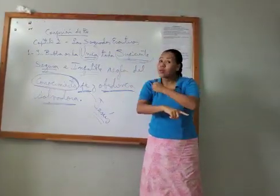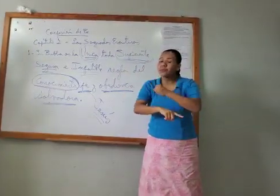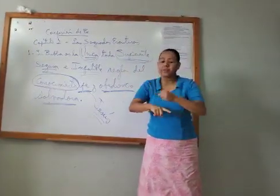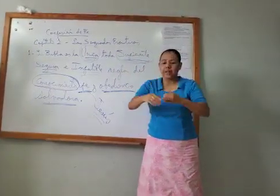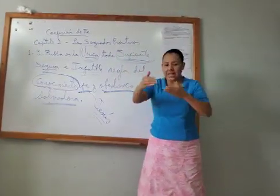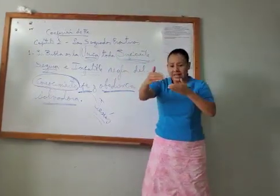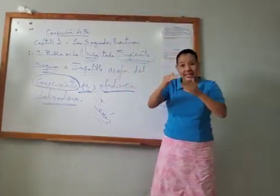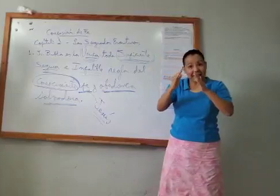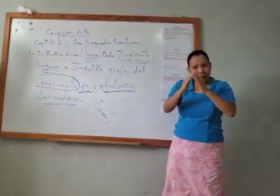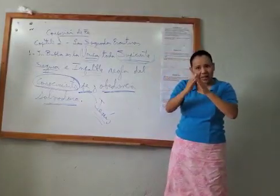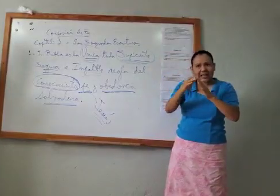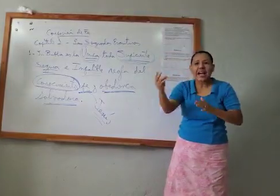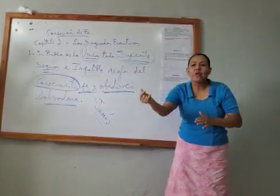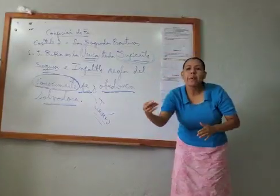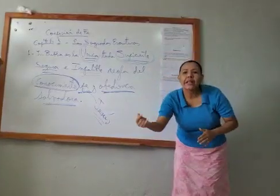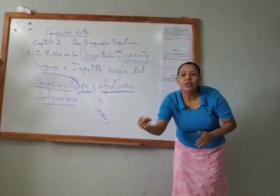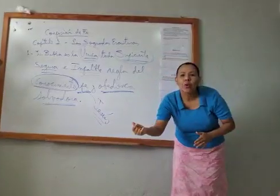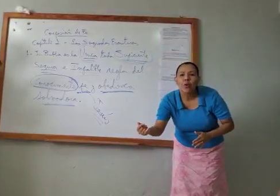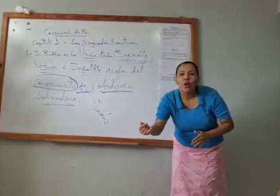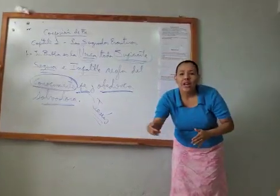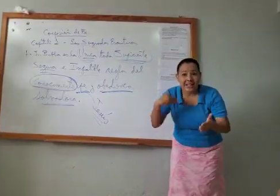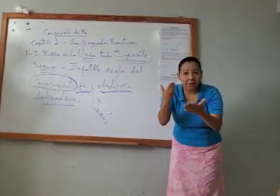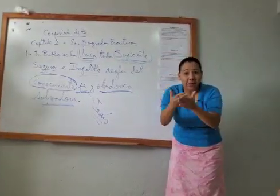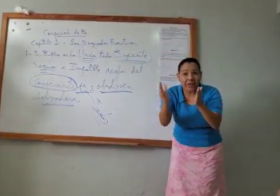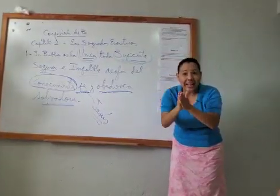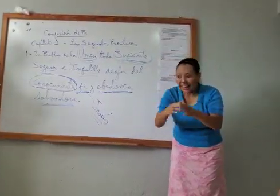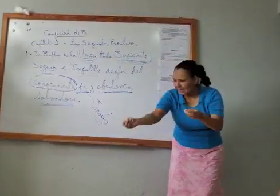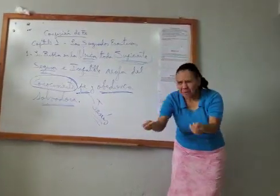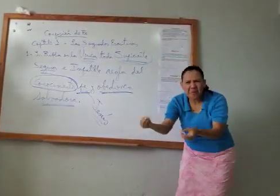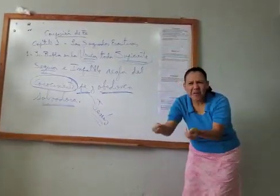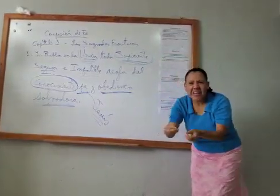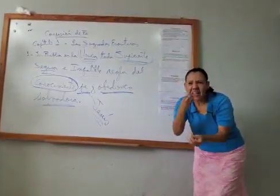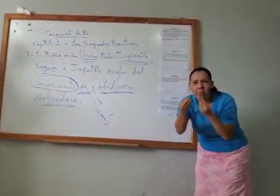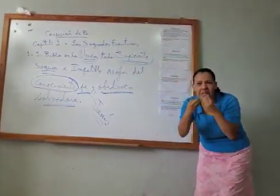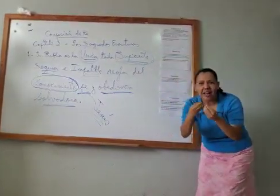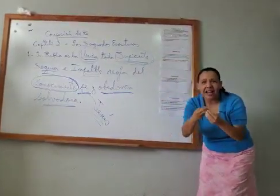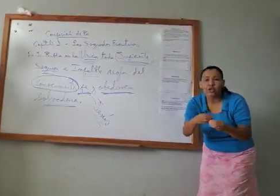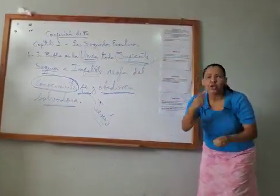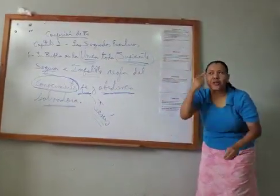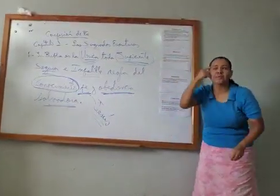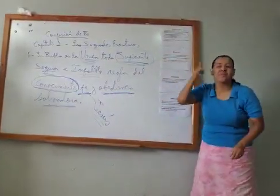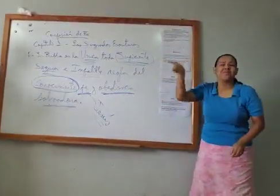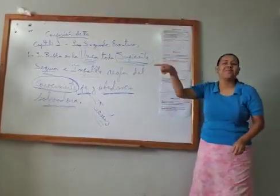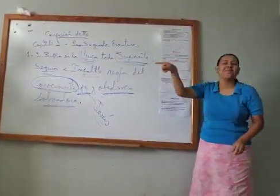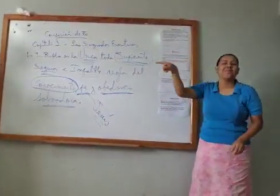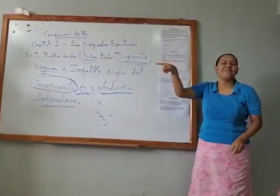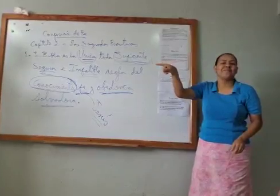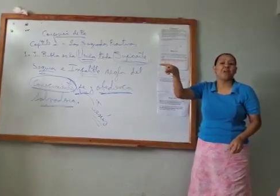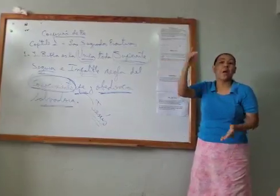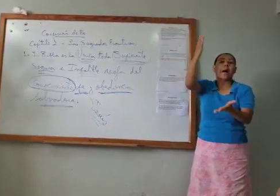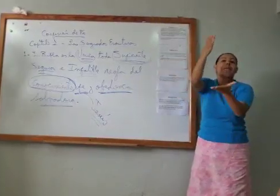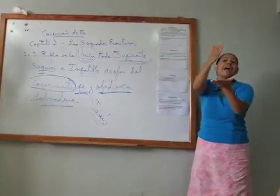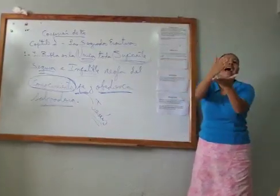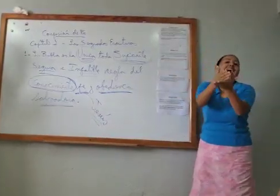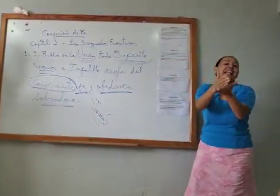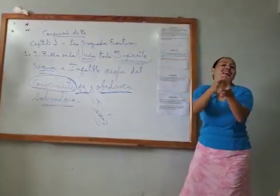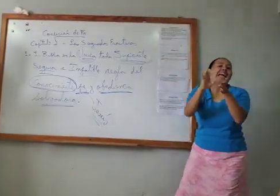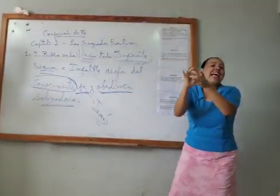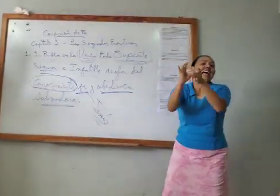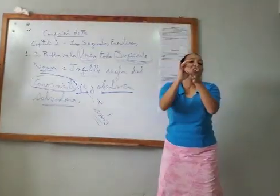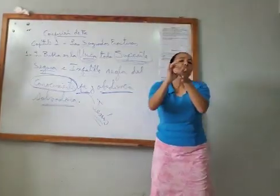castigo, cerca de mi casa, hay un perrito, que ella cuando llegara a casa, y le da comida, le dijo, le dije, vas a